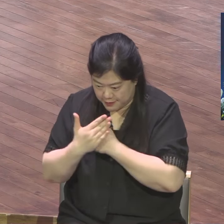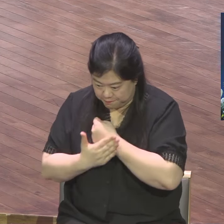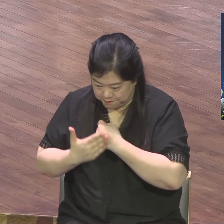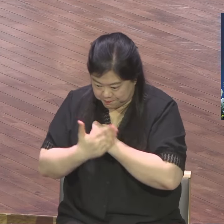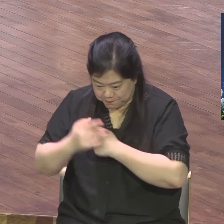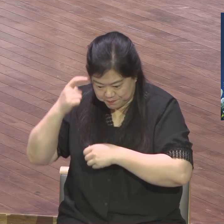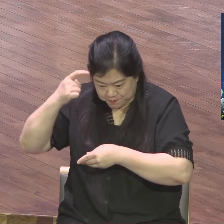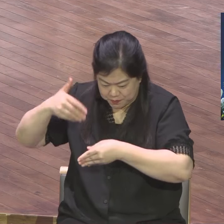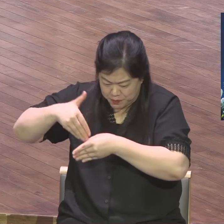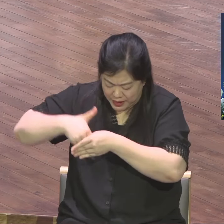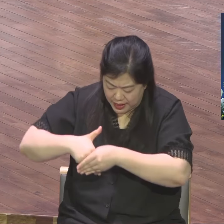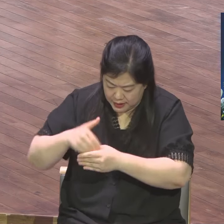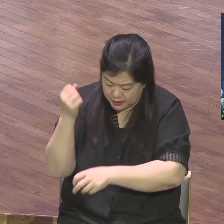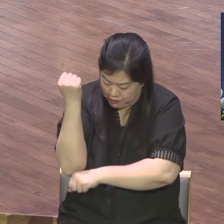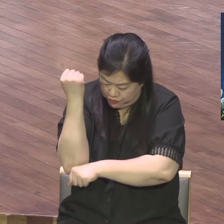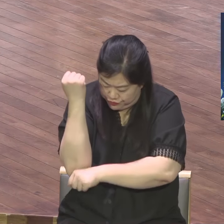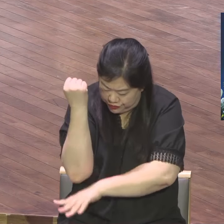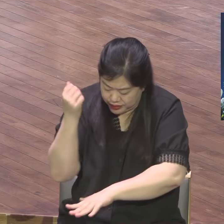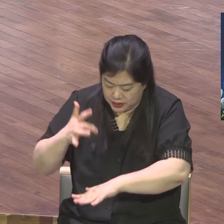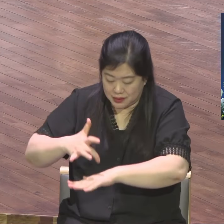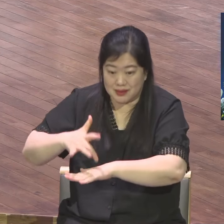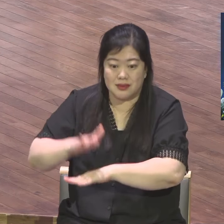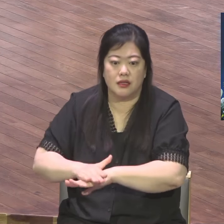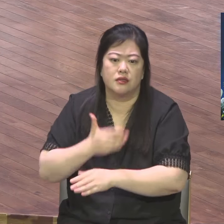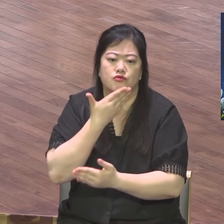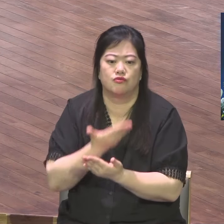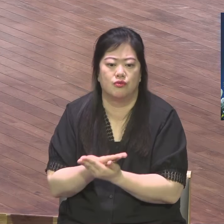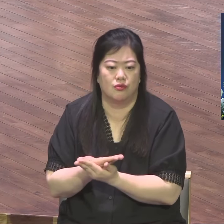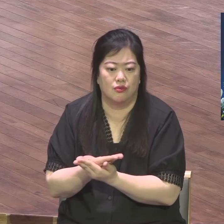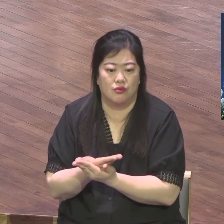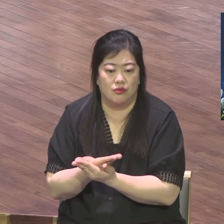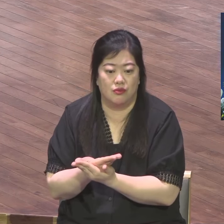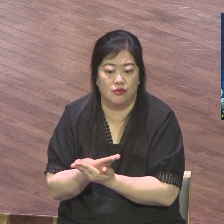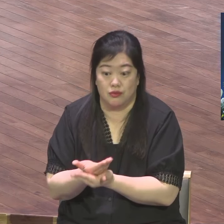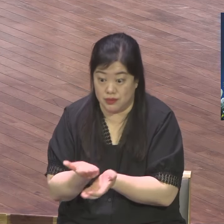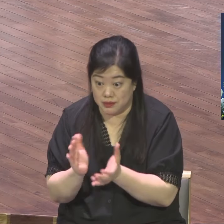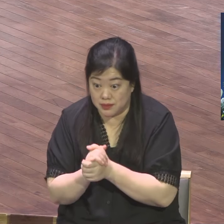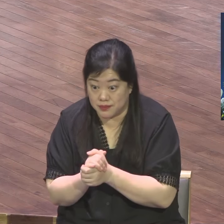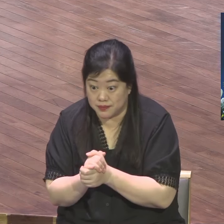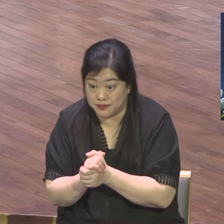거지. 우선순위, 최우선순위. 그거 돼야 돼요.